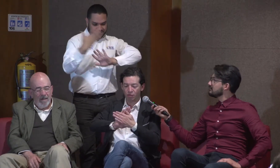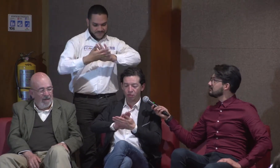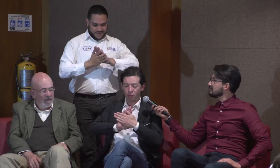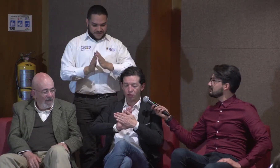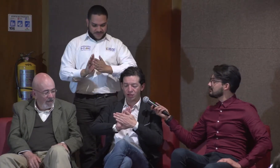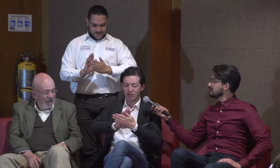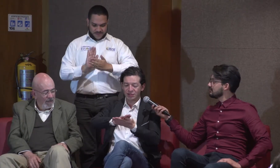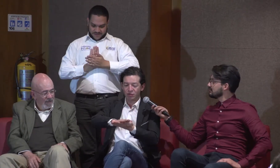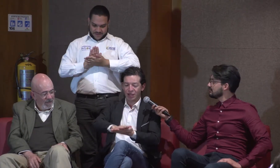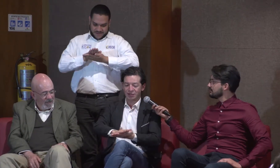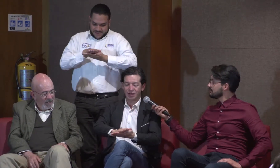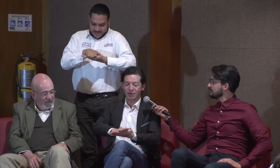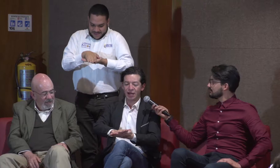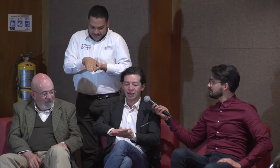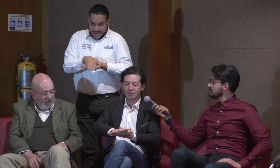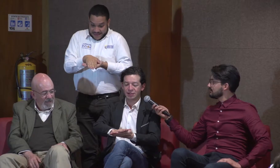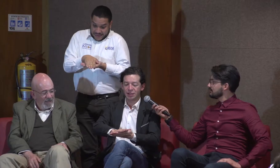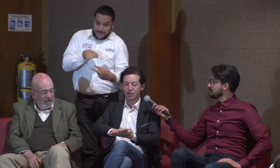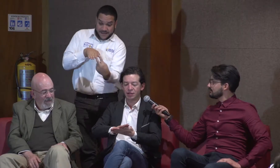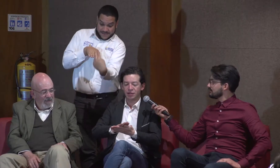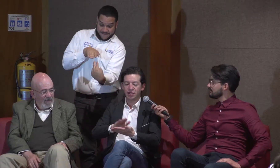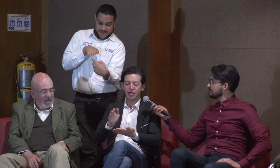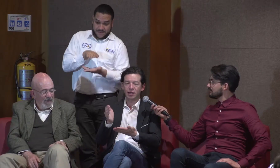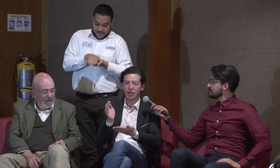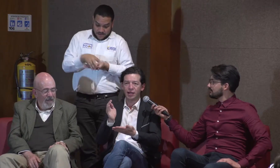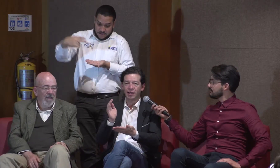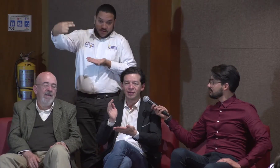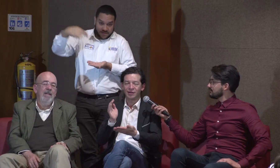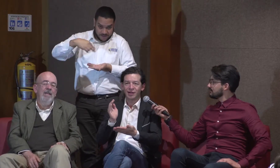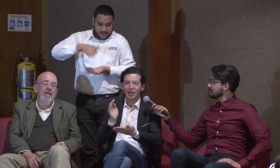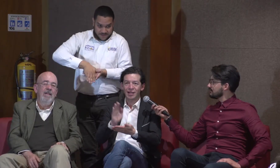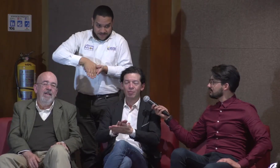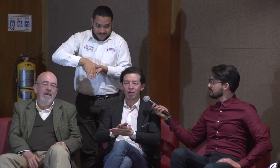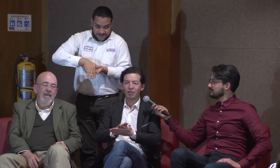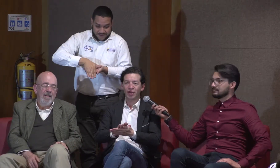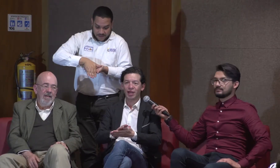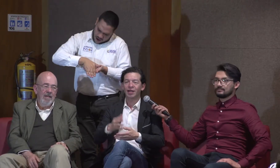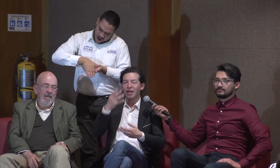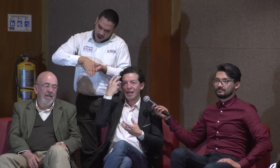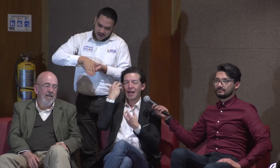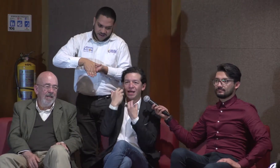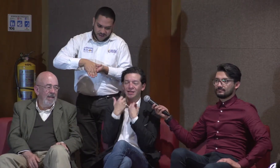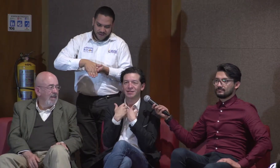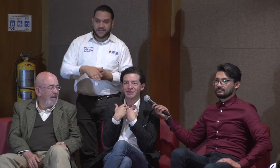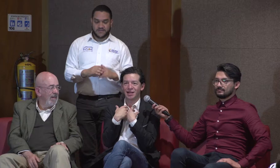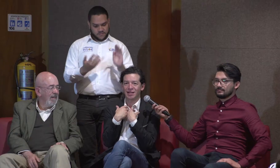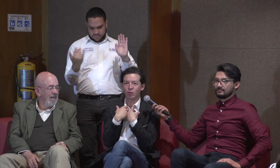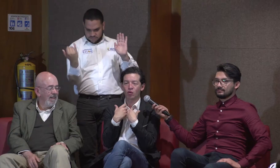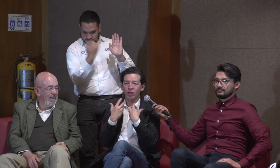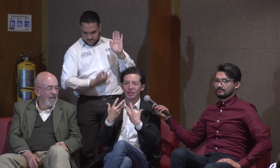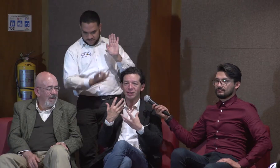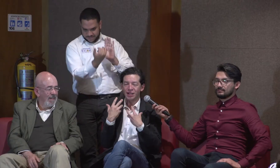mano, no así, sino que se viera que está así. Y ya el problema fue que